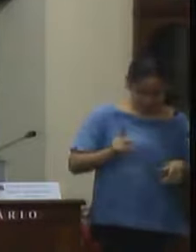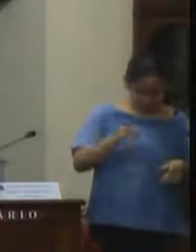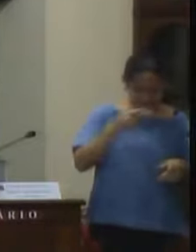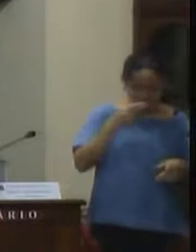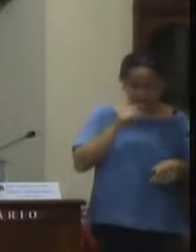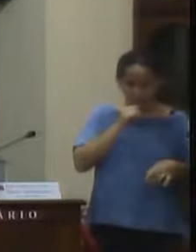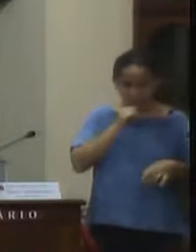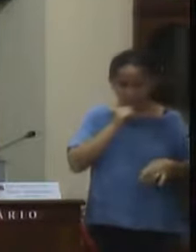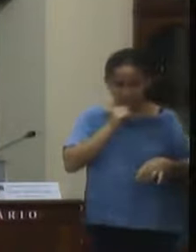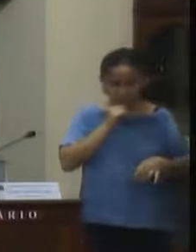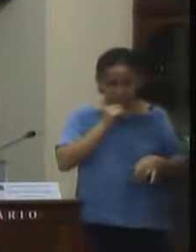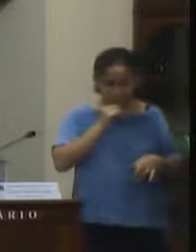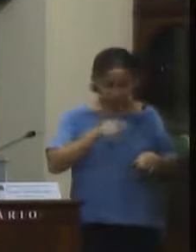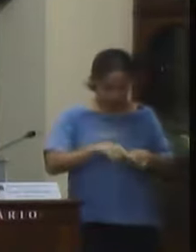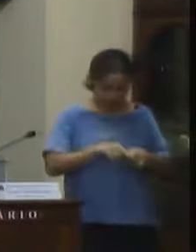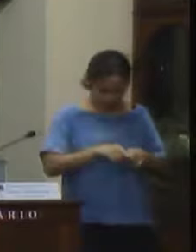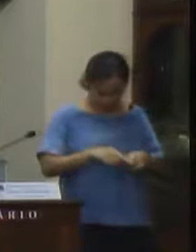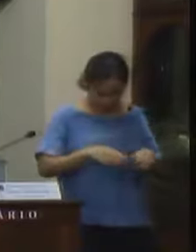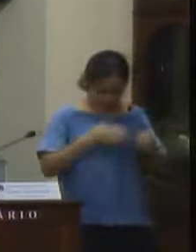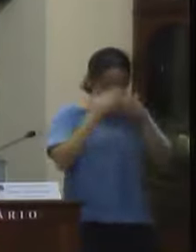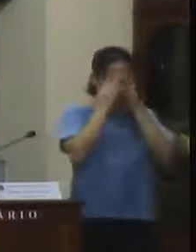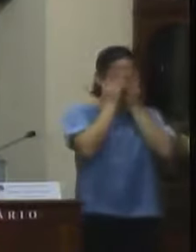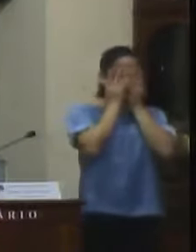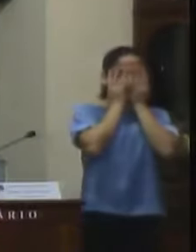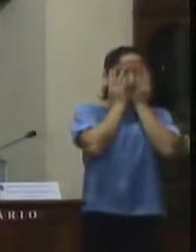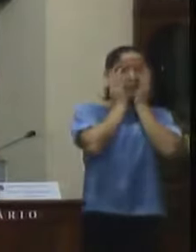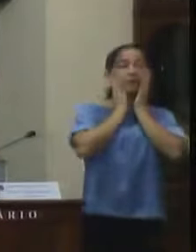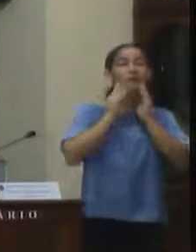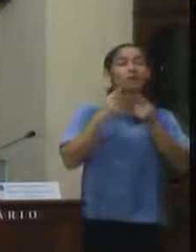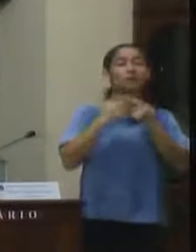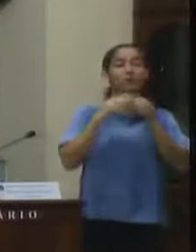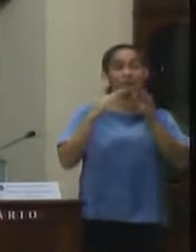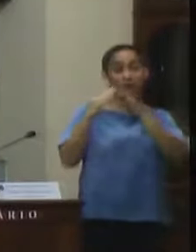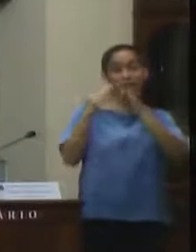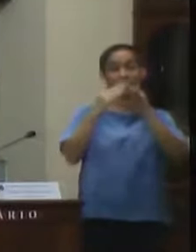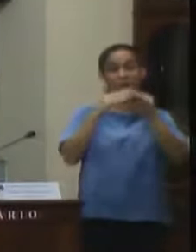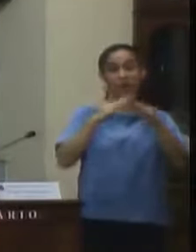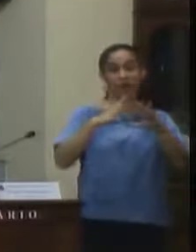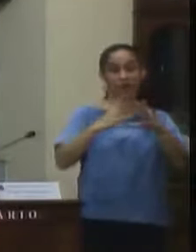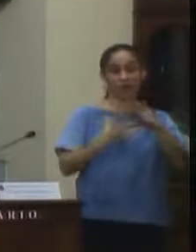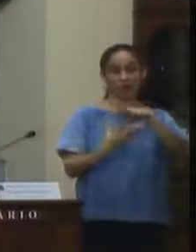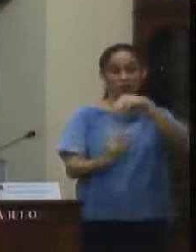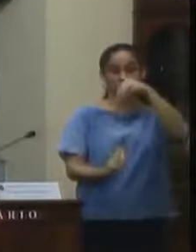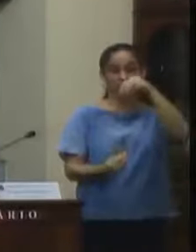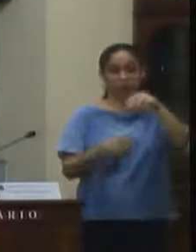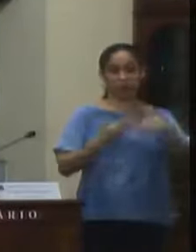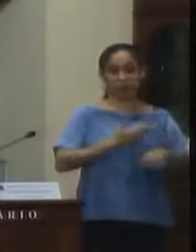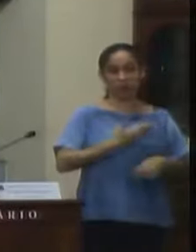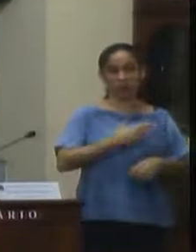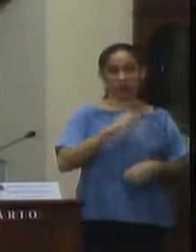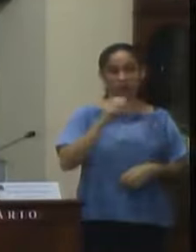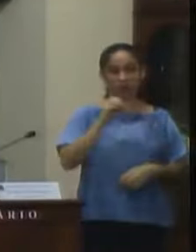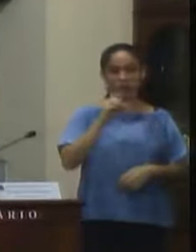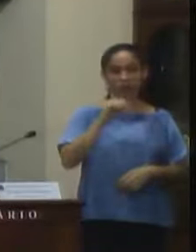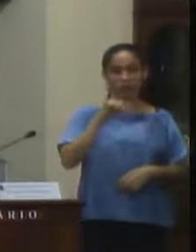para que, né, Deus possa aí em várias das suas moradas aí acolher a alma do nosso amigo Oliveira.